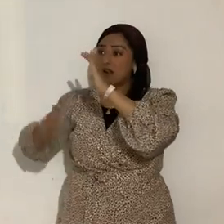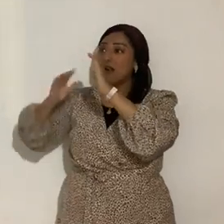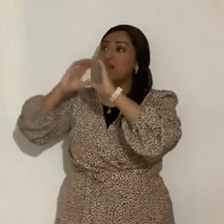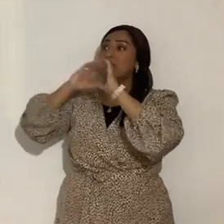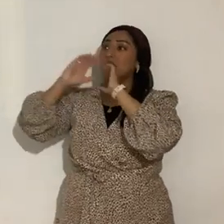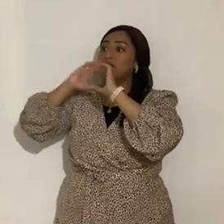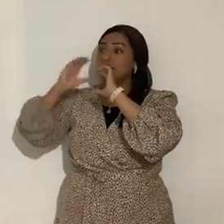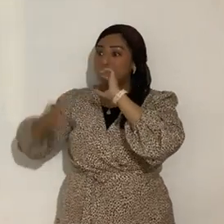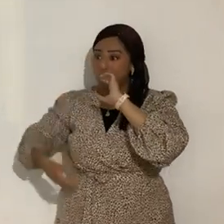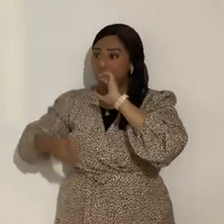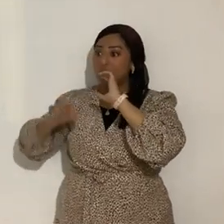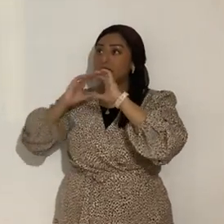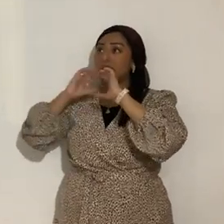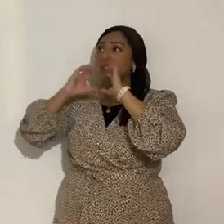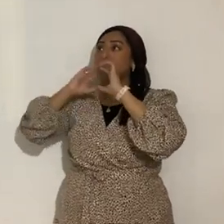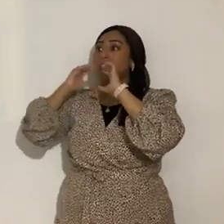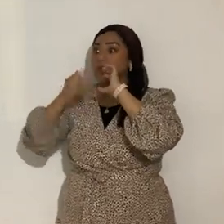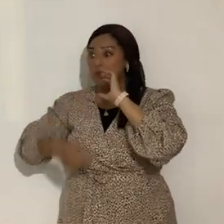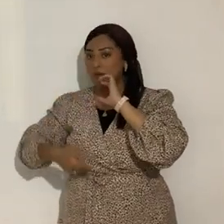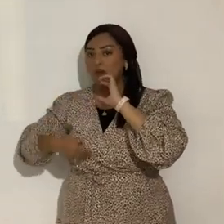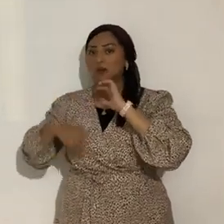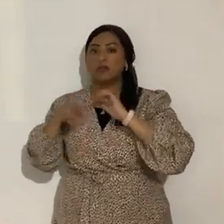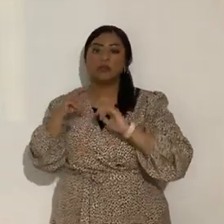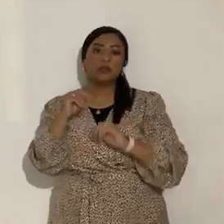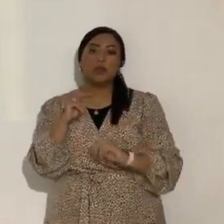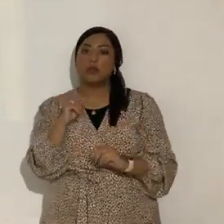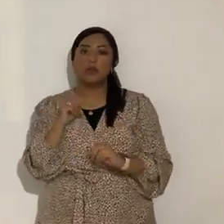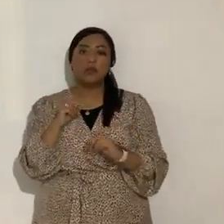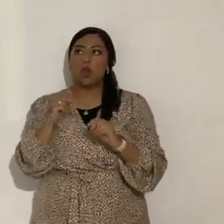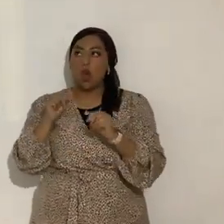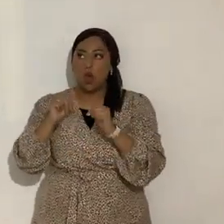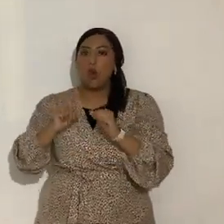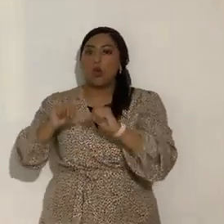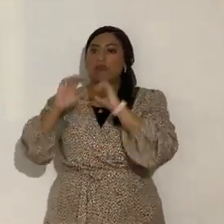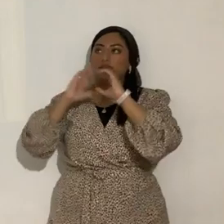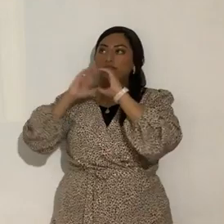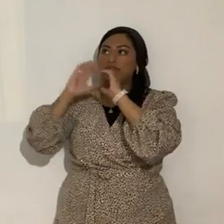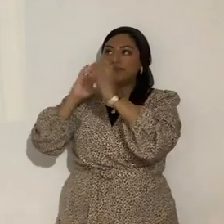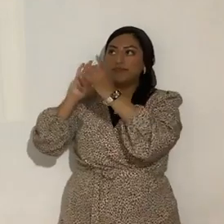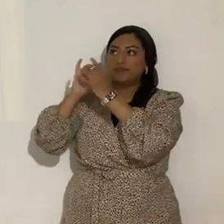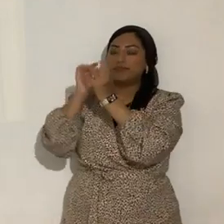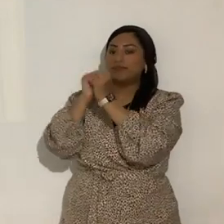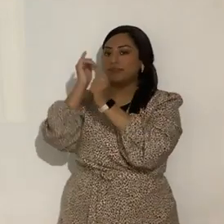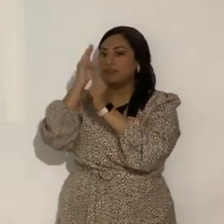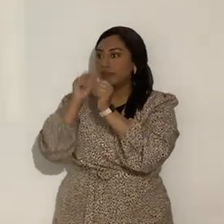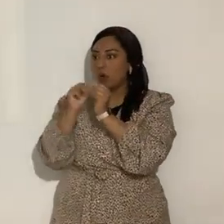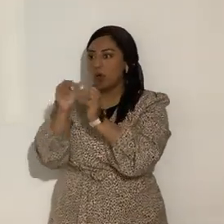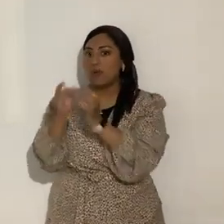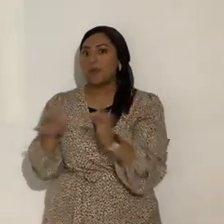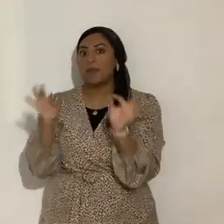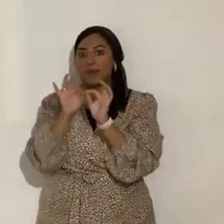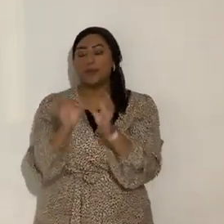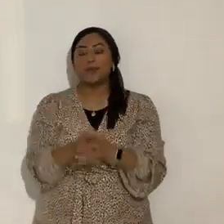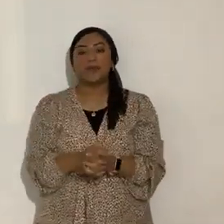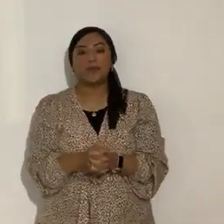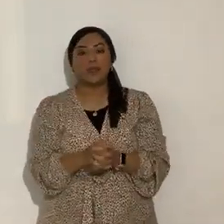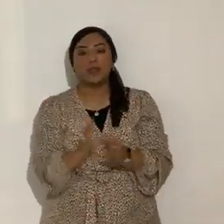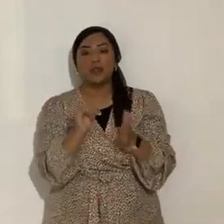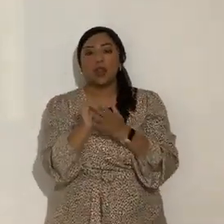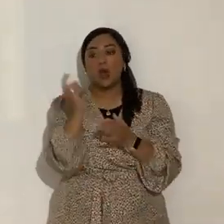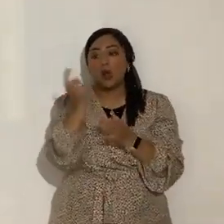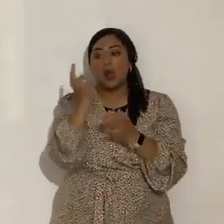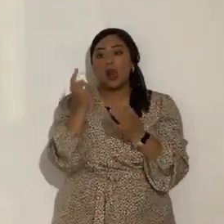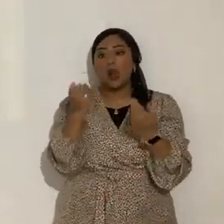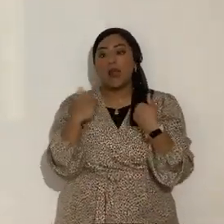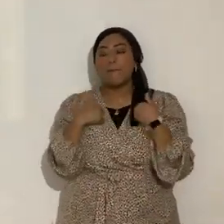comunicación, comunión, qué terrible, eso es una catástrofe. Porque eso solamente lo